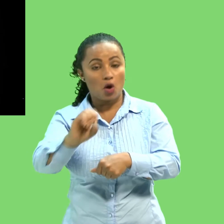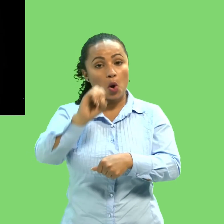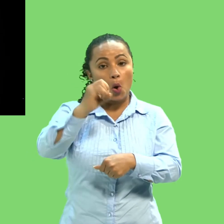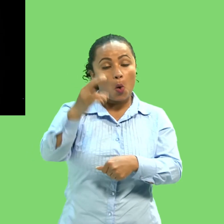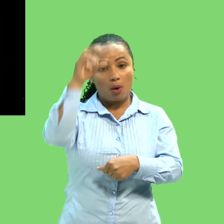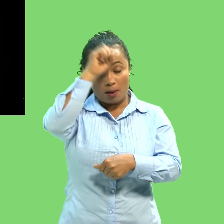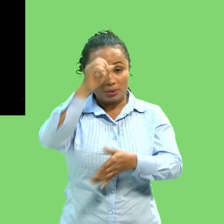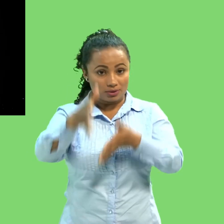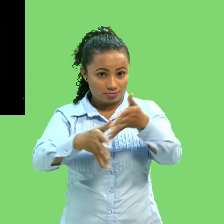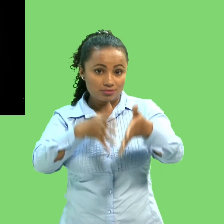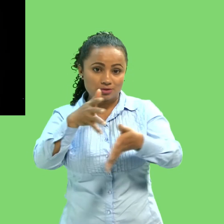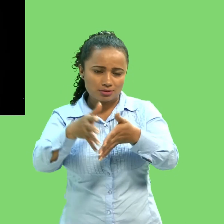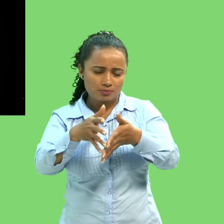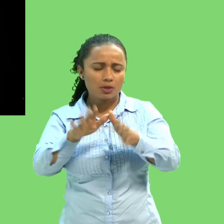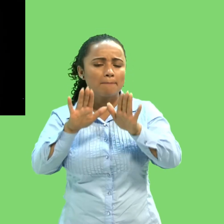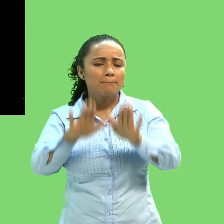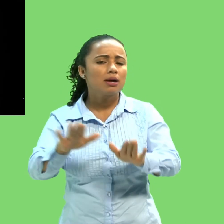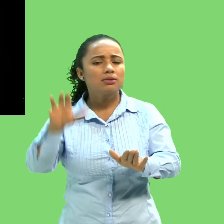aquisição,